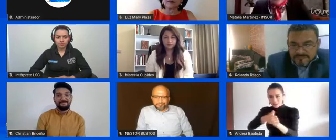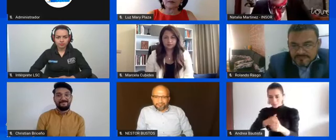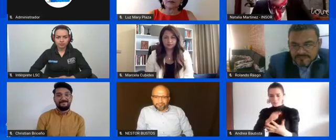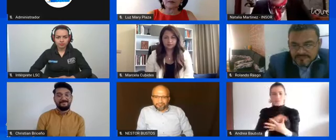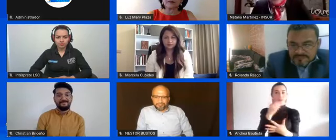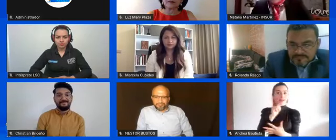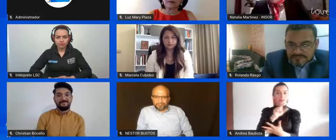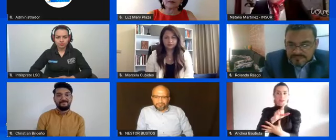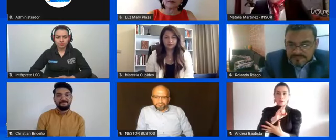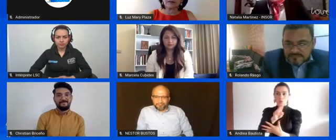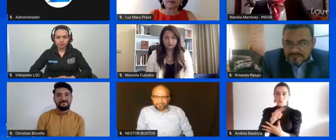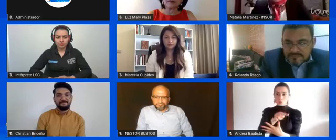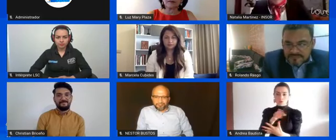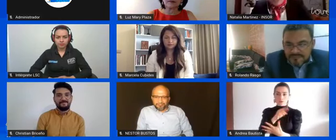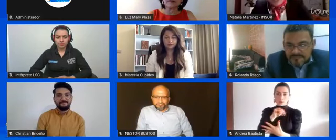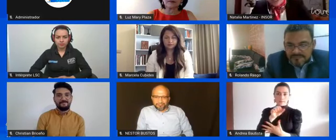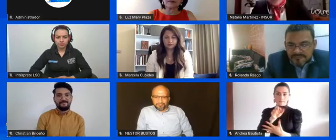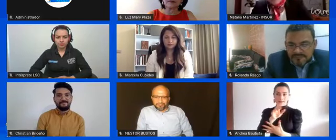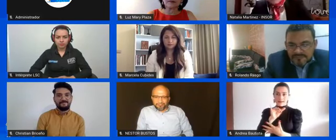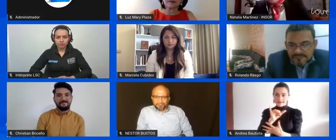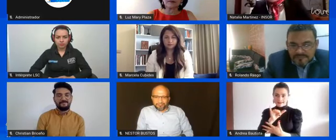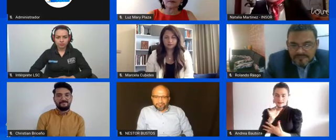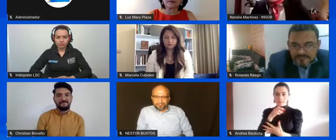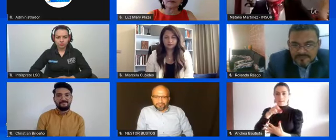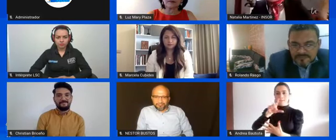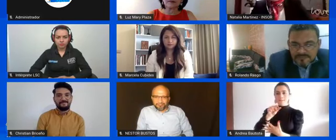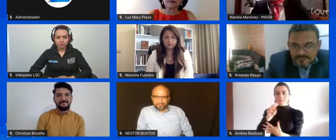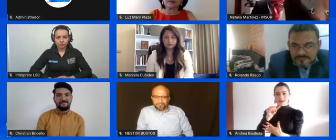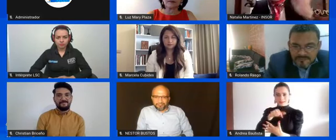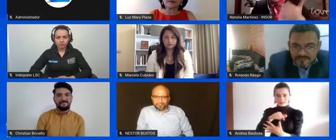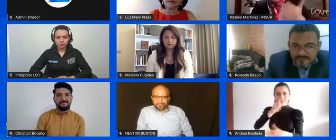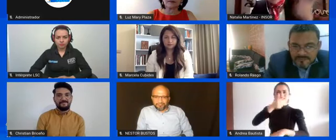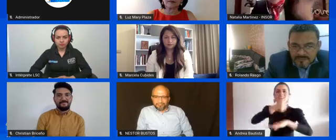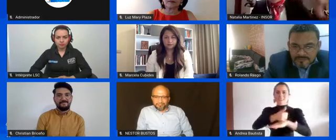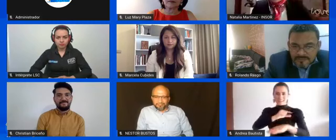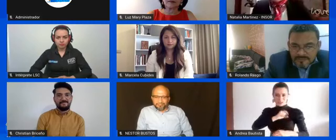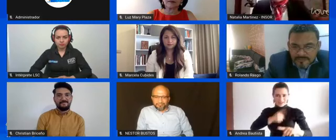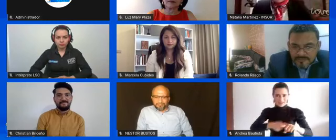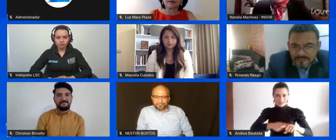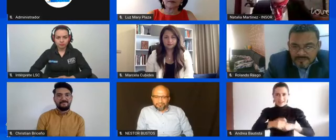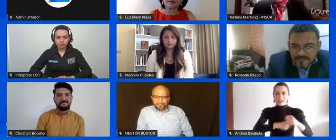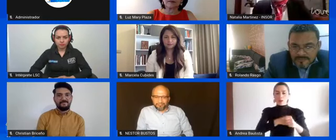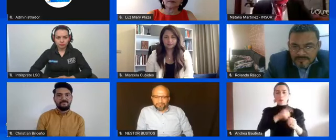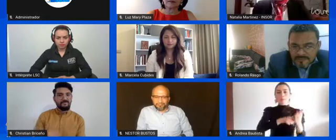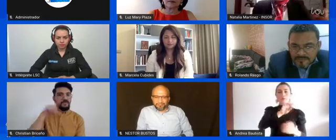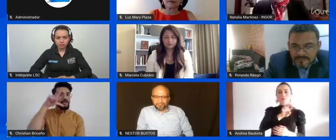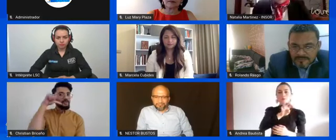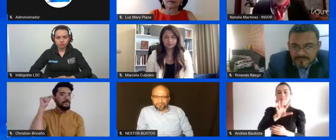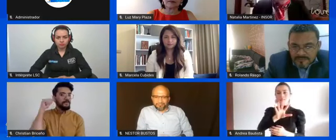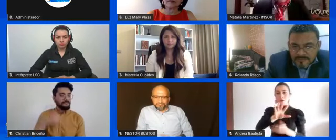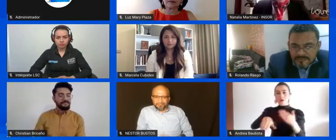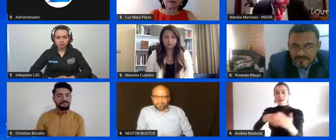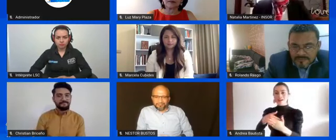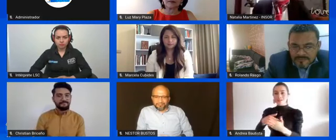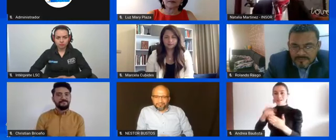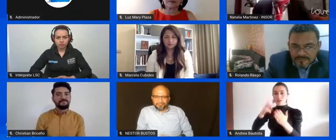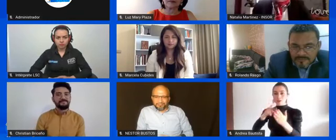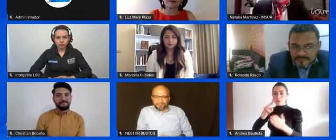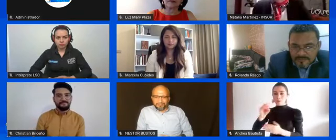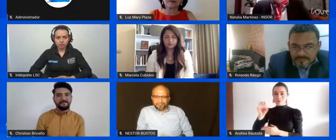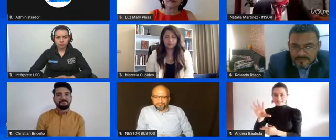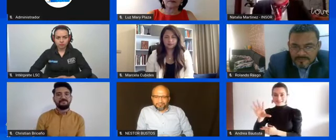Plaza, directora del INSOR entre 1995 y 2005, una década completa que